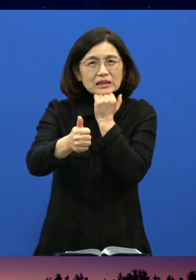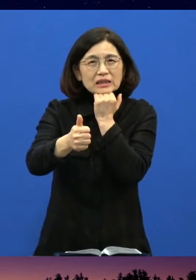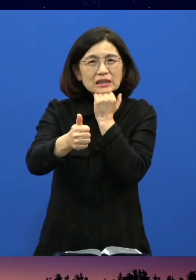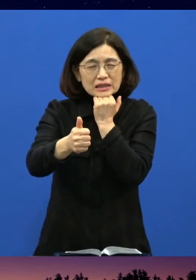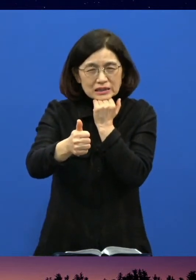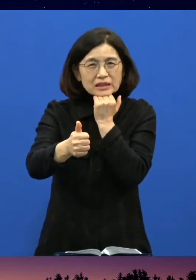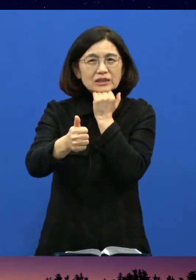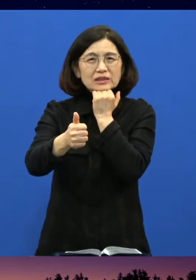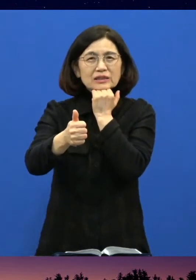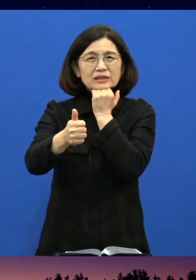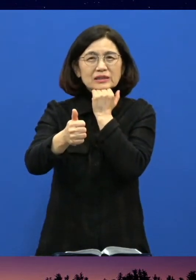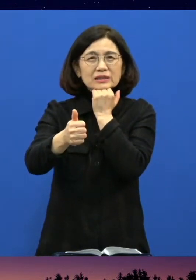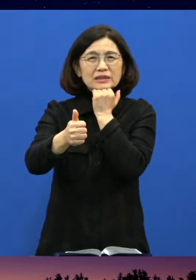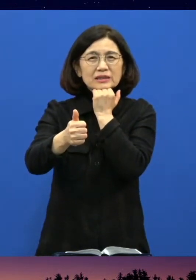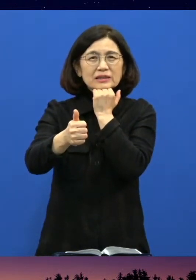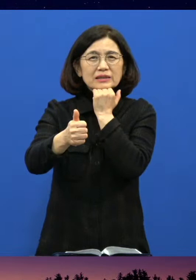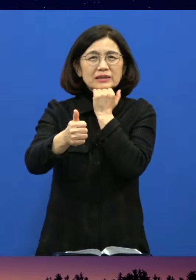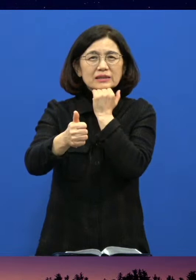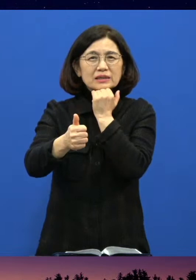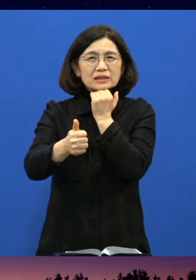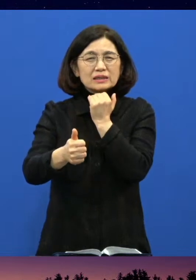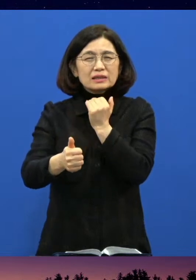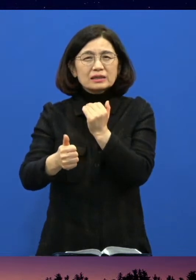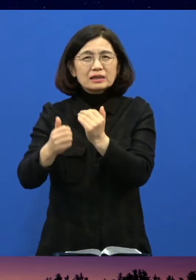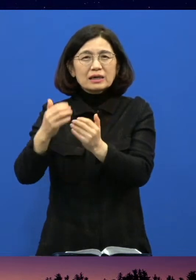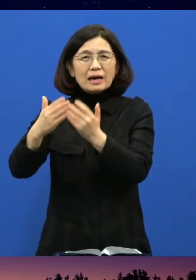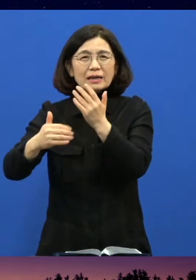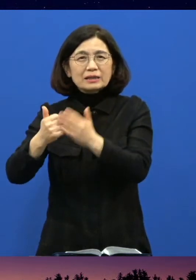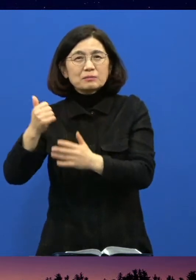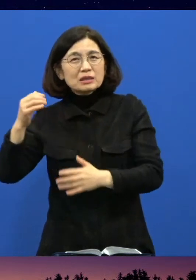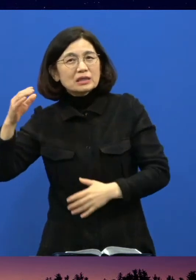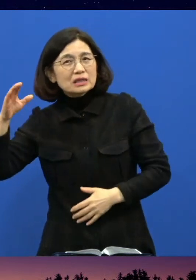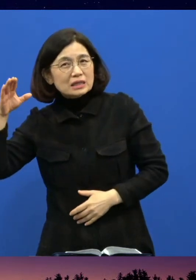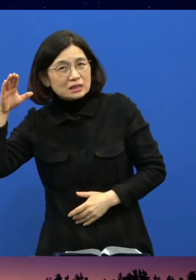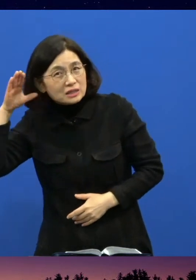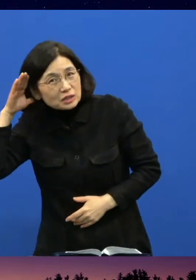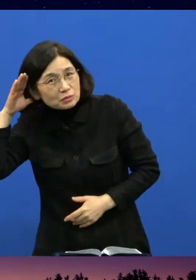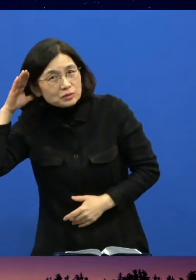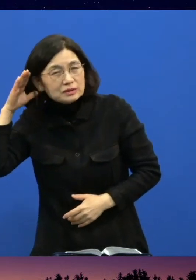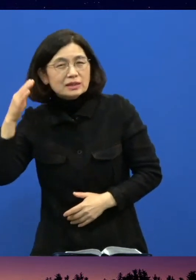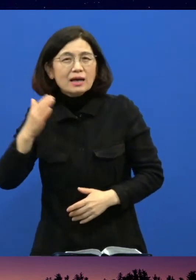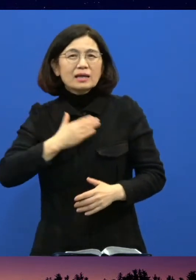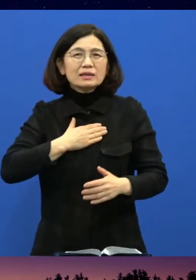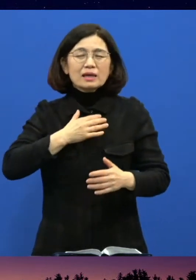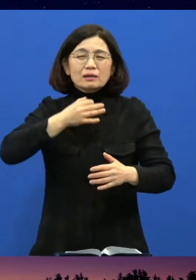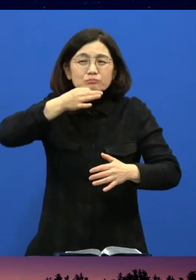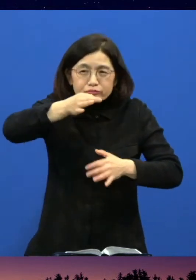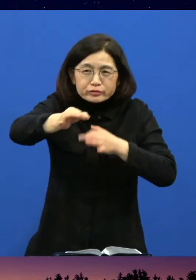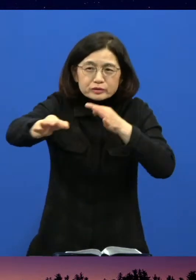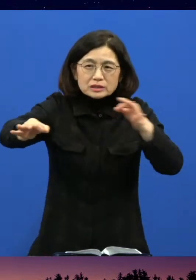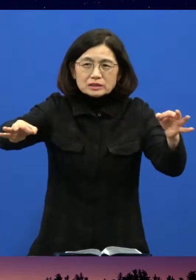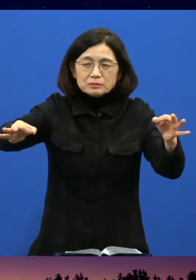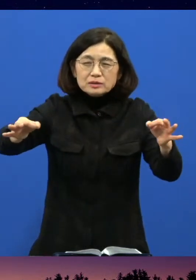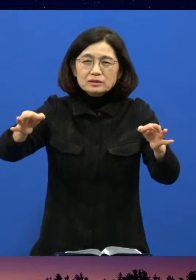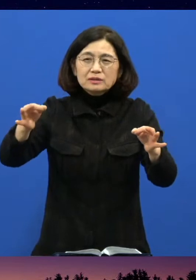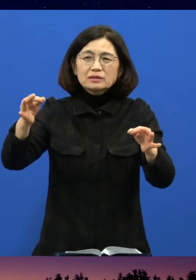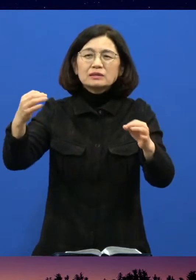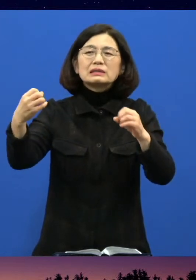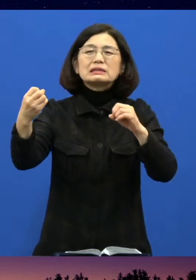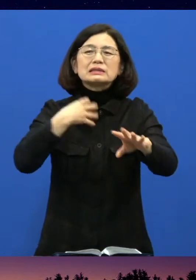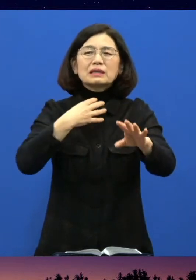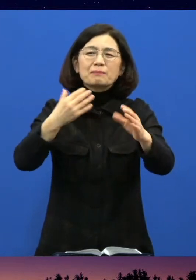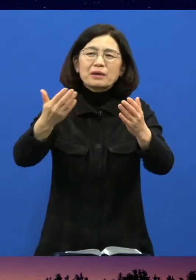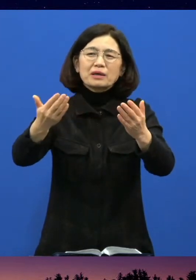기다리고 기다렸더니 귀를 기울이사 나의 부르짖음을 들으셨도다. 그래서